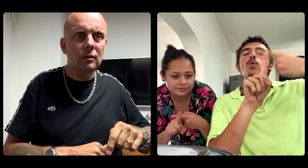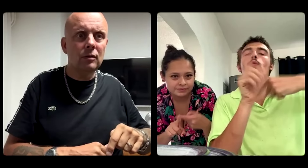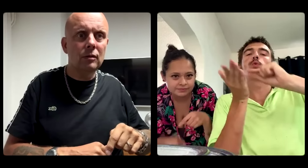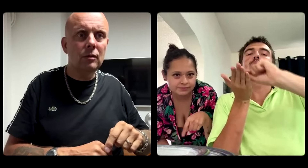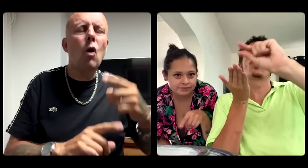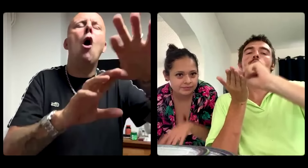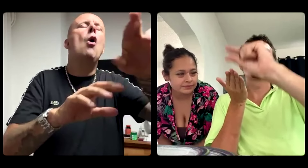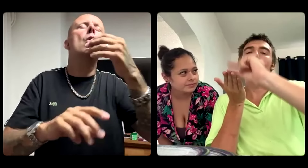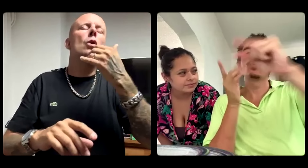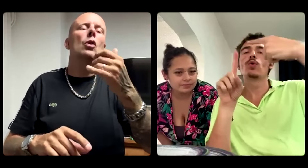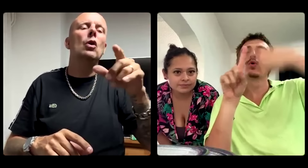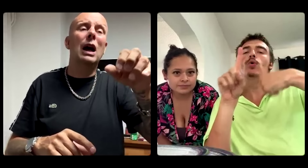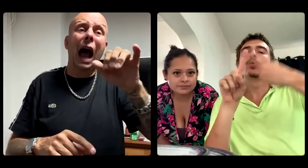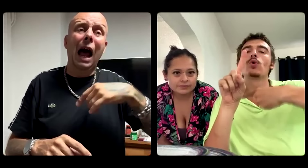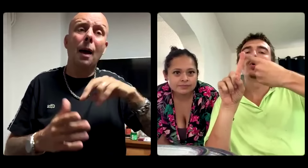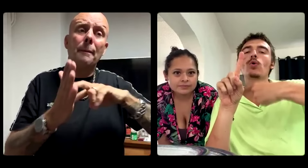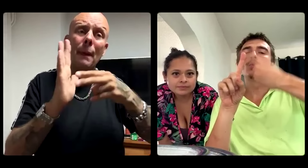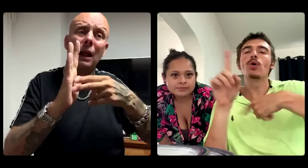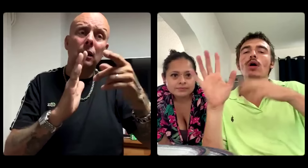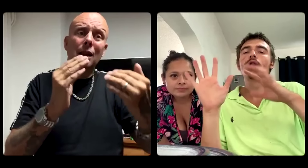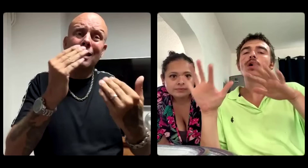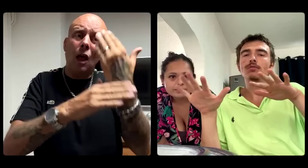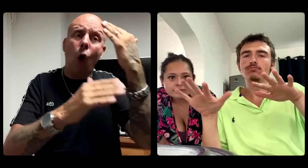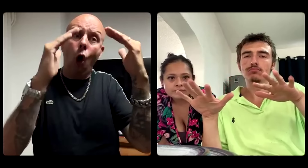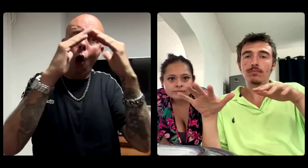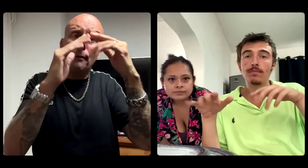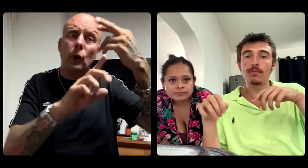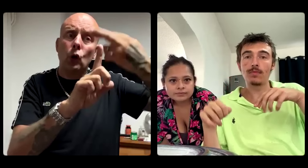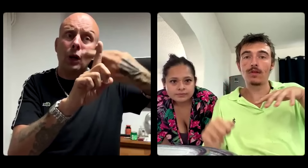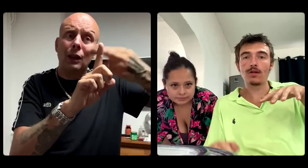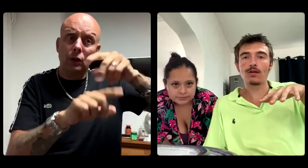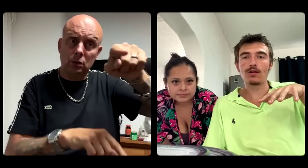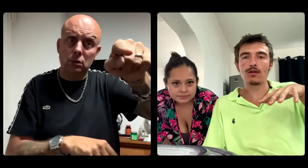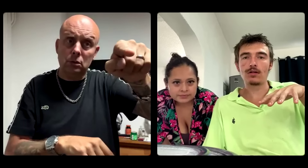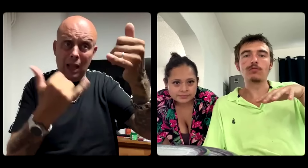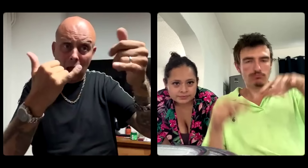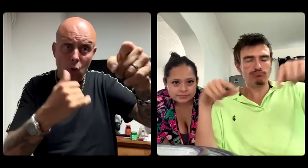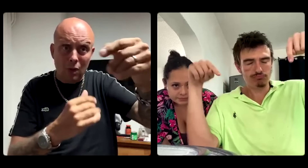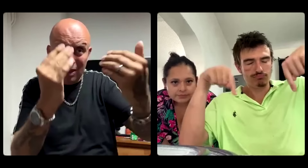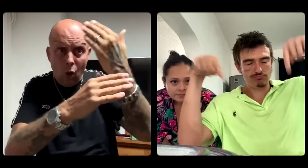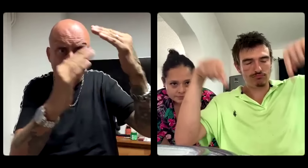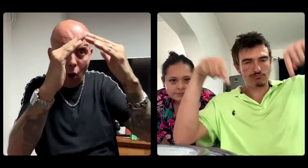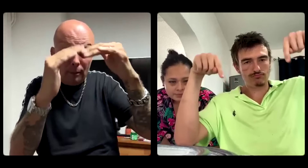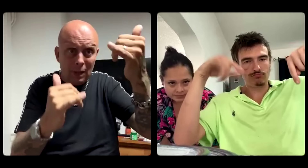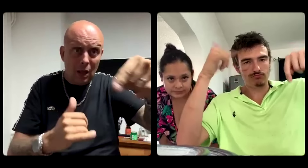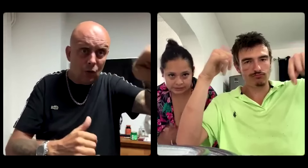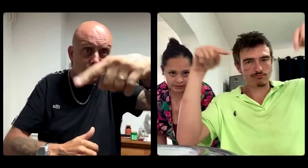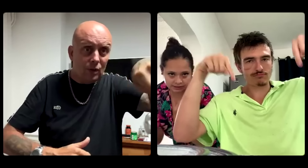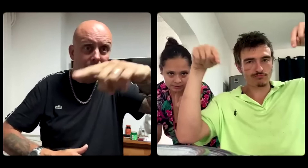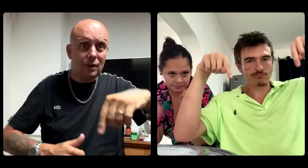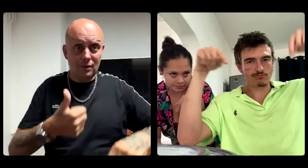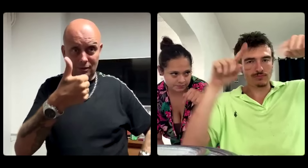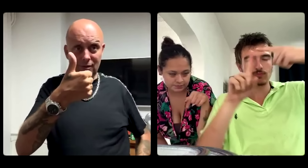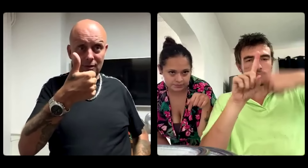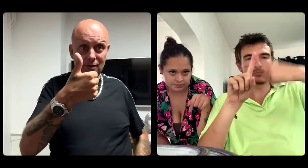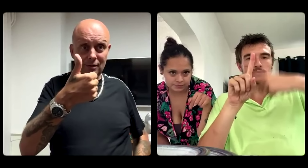Ik krijg gewoon een rilling door mijn lijf heen, ja. Eigenlijk wel. Ik vind dat erg.